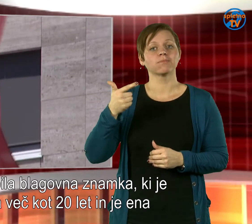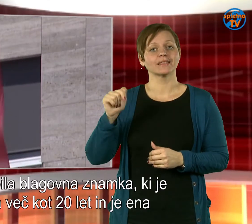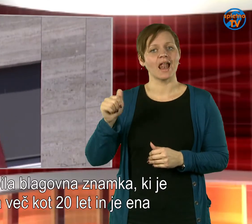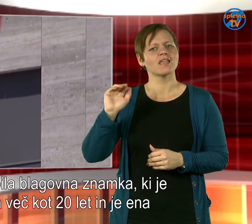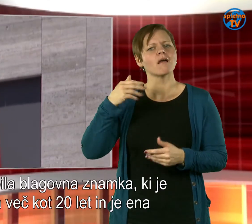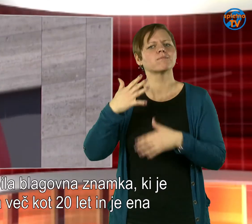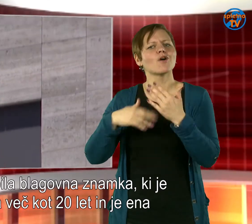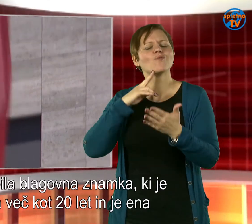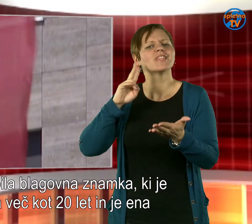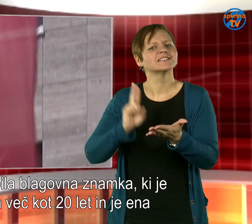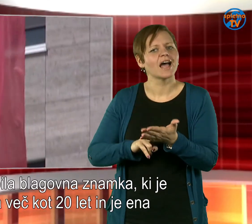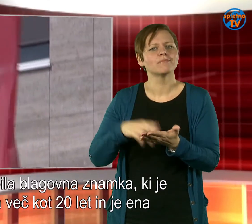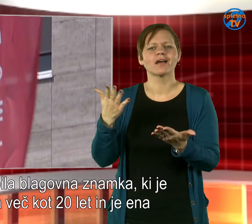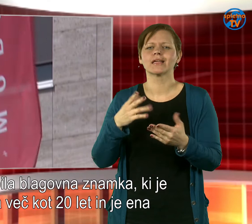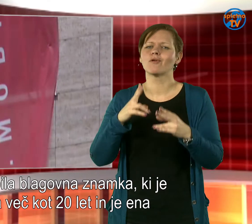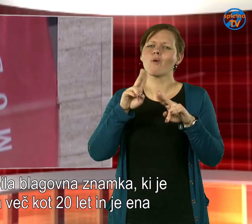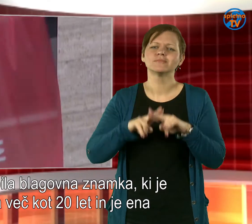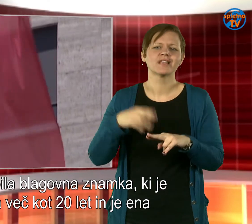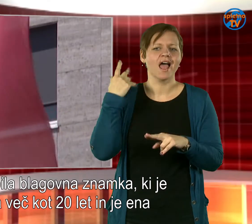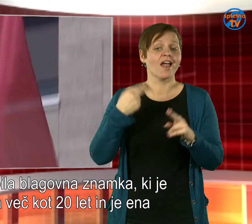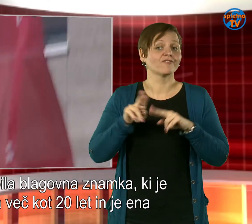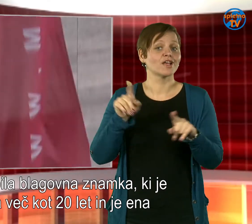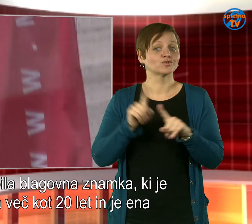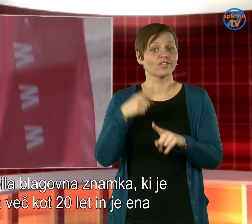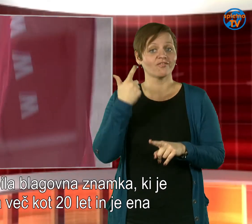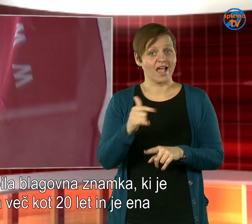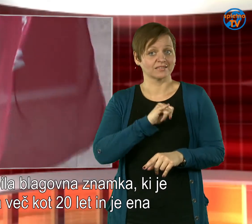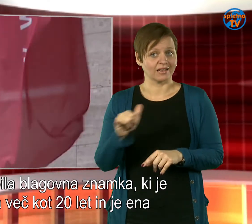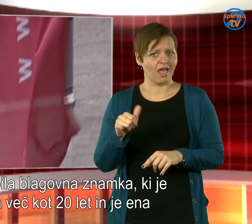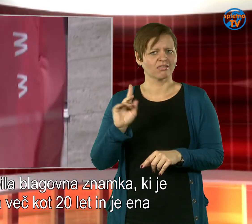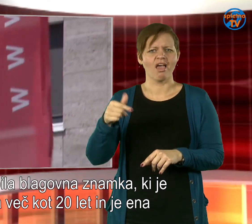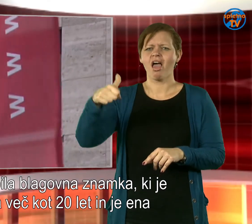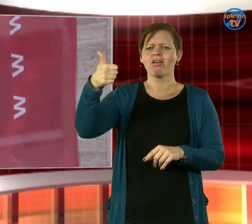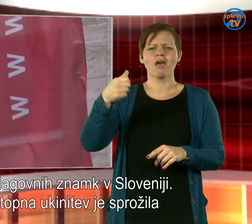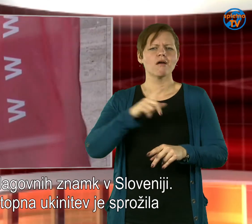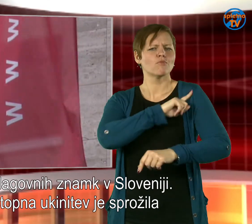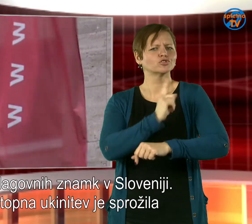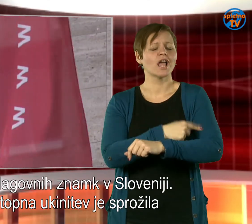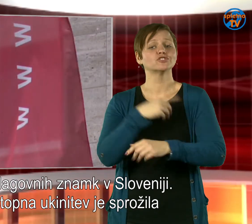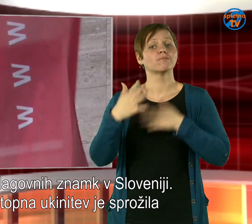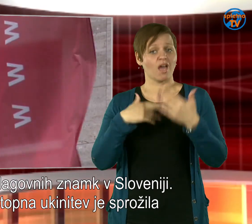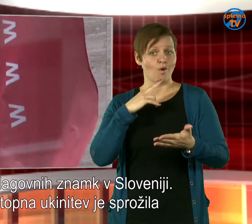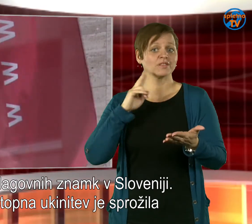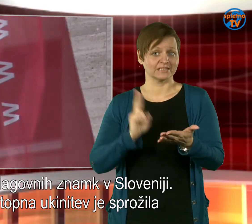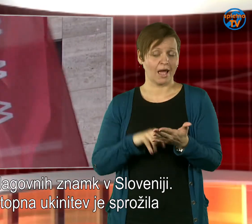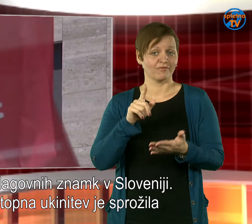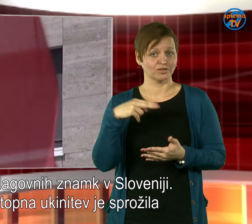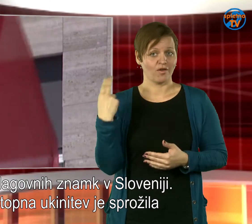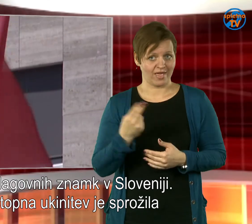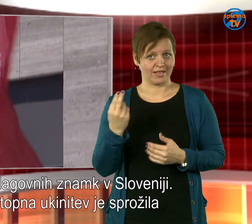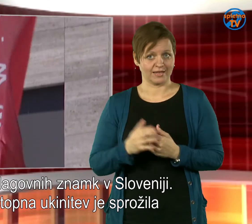Mobitel je bila blagovna znamka, ki je obstajala več kot 20 let in je ena močnejših blagovnih znamk v Sloveniji.